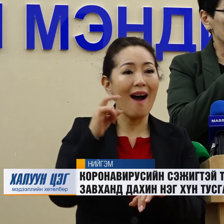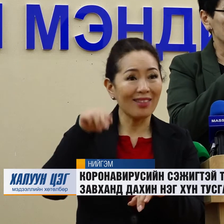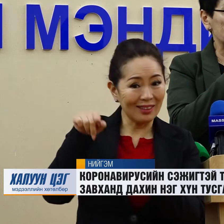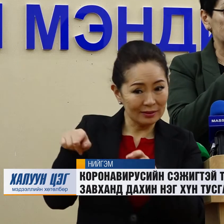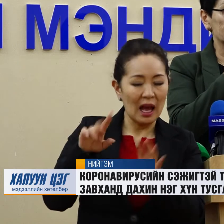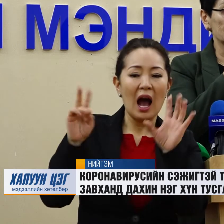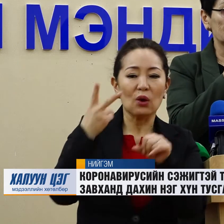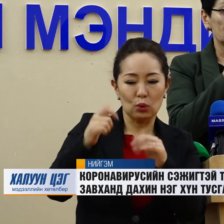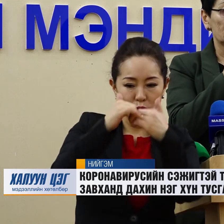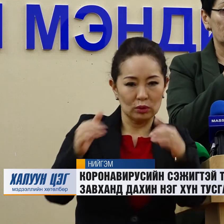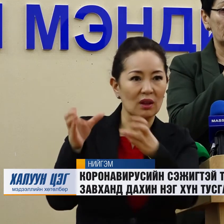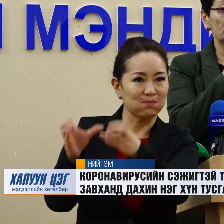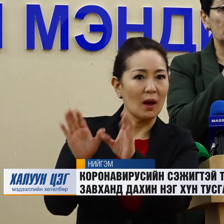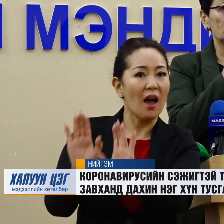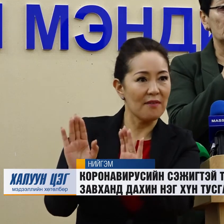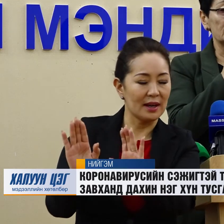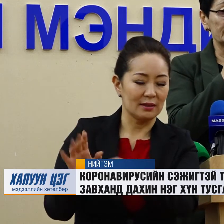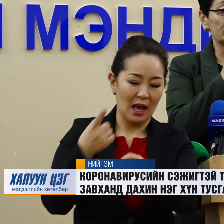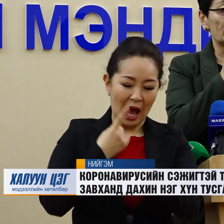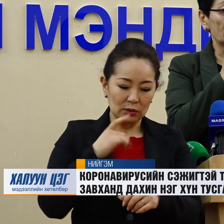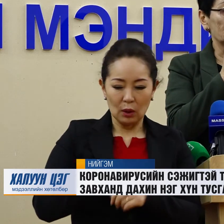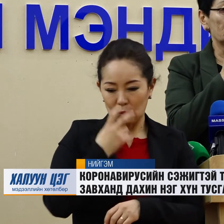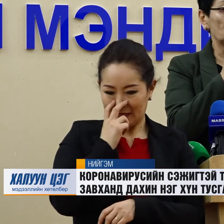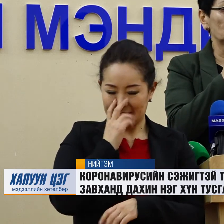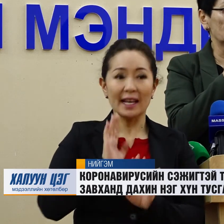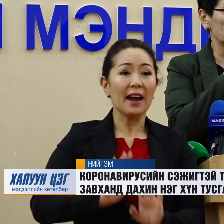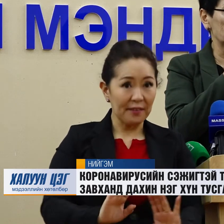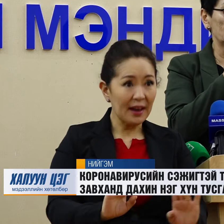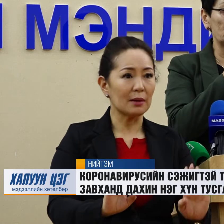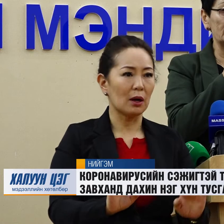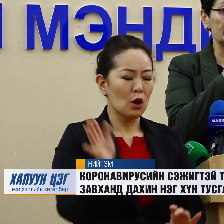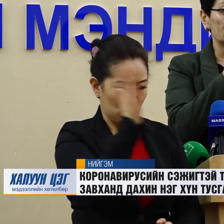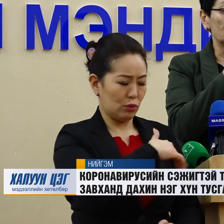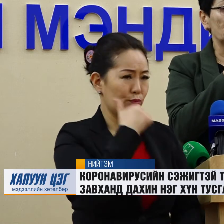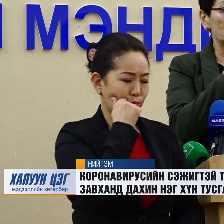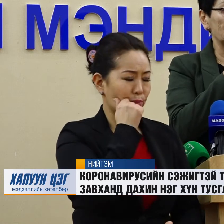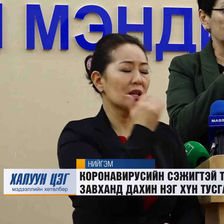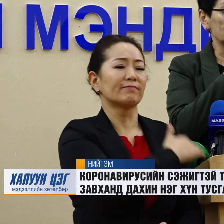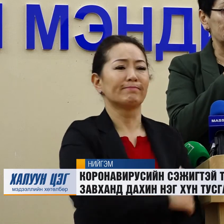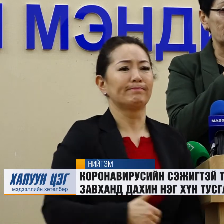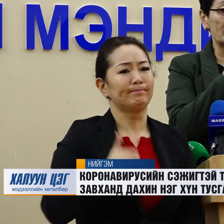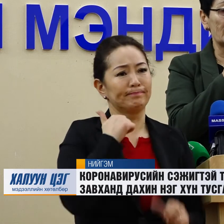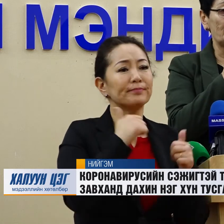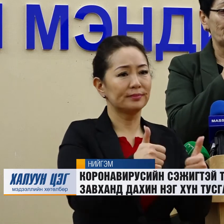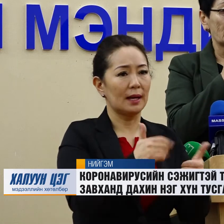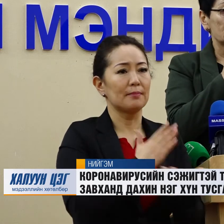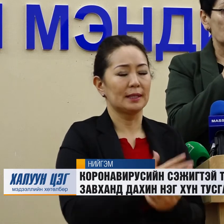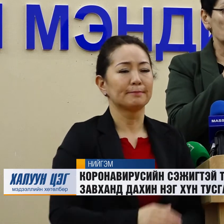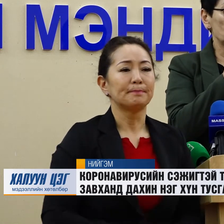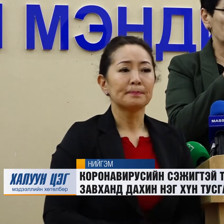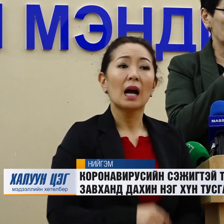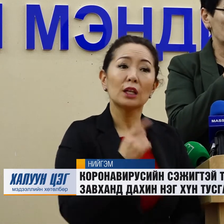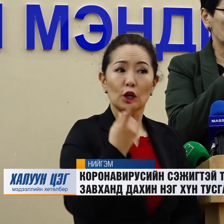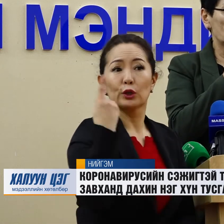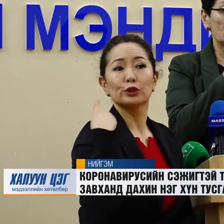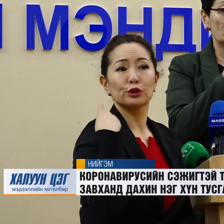12 хүн тусгаарлагдсан, 15 хүн ажиглалтанд байгаа хэвээрээ бүгд ийм байдал, биеийн байдал бол сайн байгаа. За